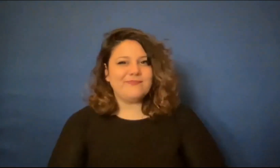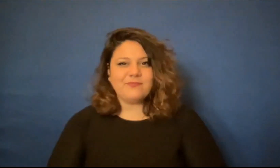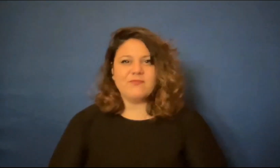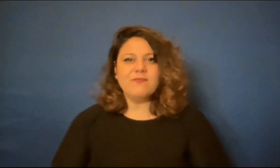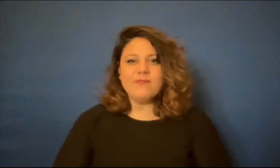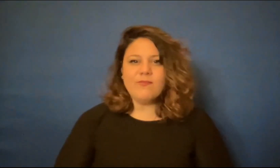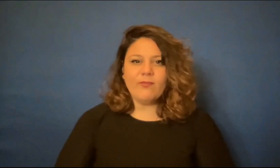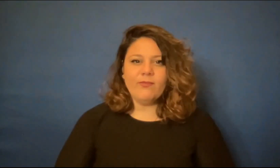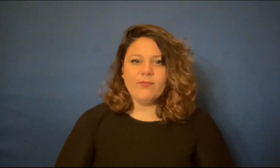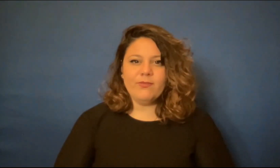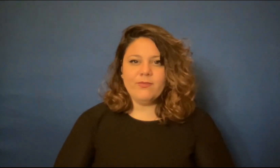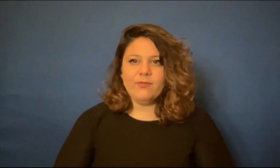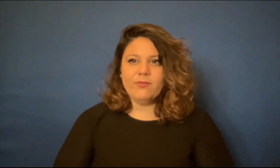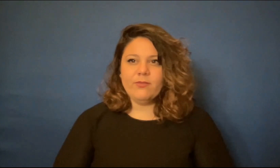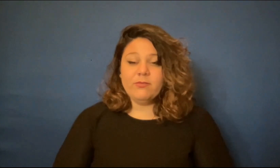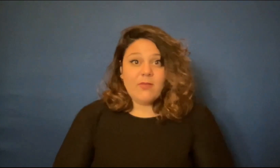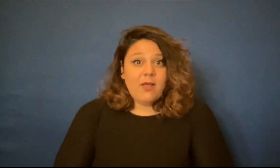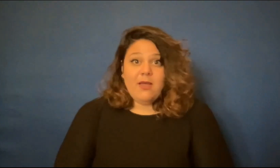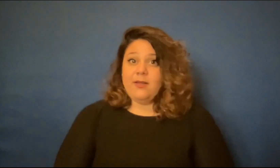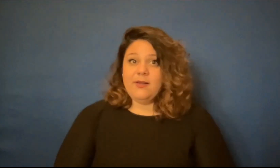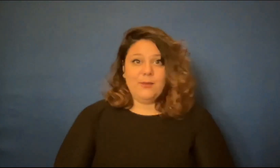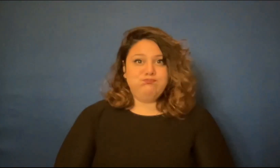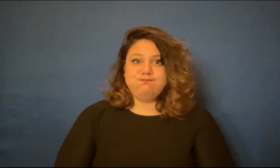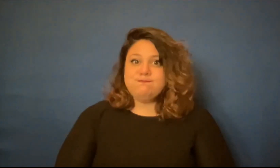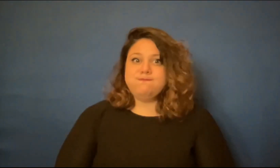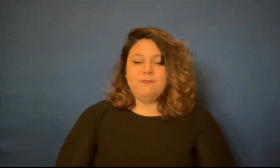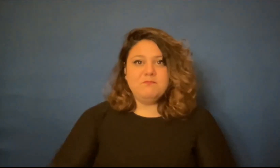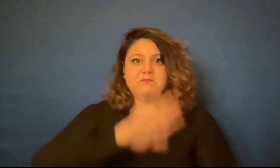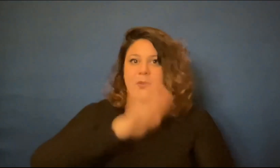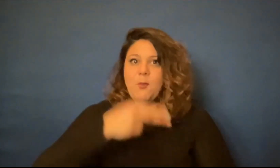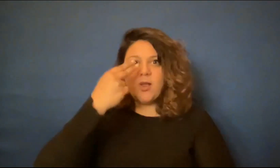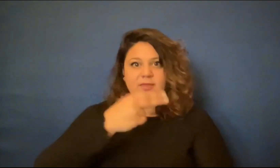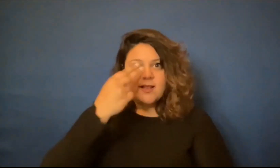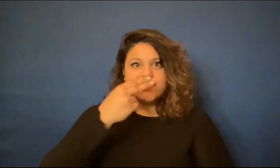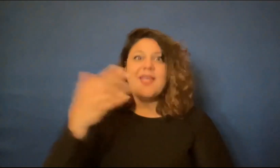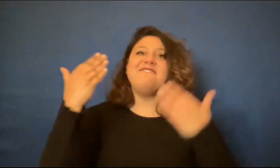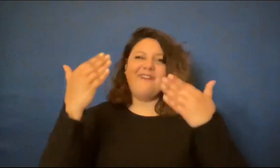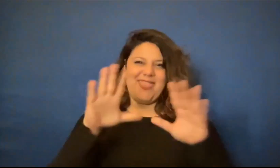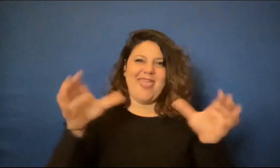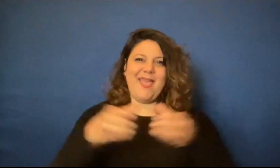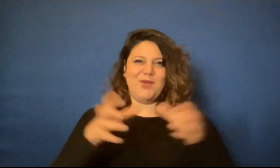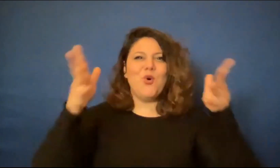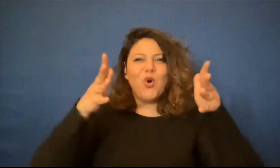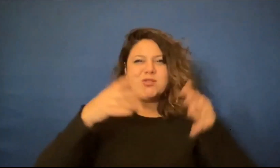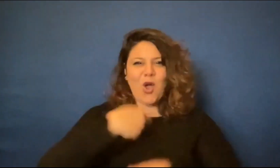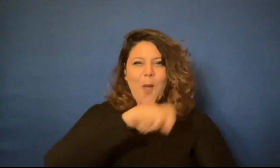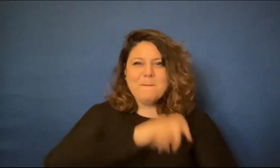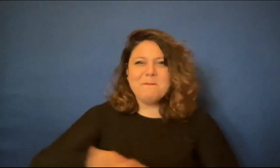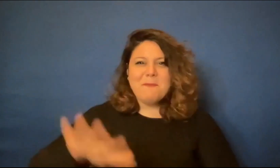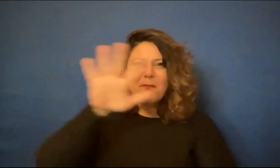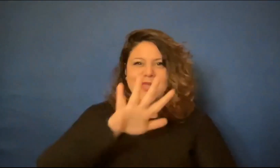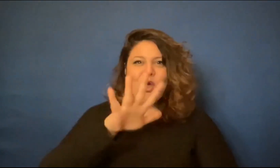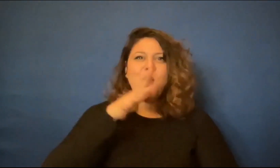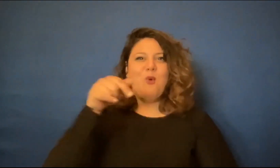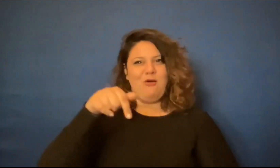Pues, bueno, me ha parecido interesantísimo. Felicidades al equipo del Consejo Español por la gestión de esta